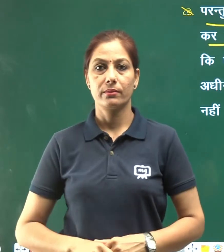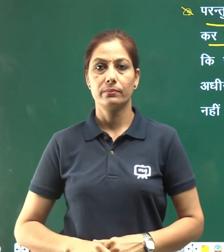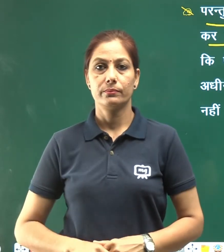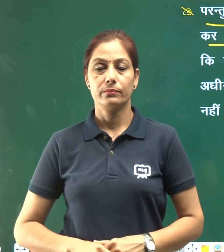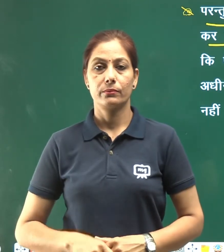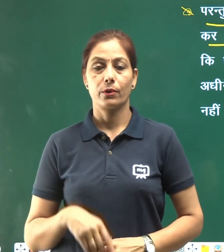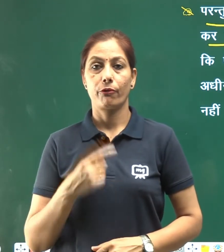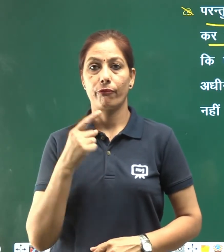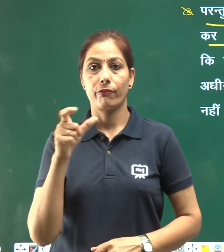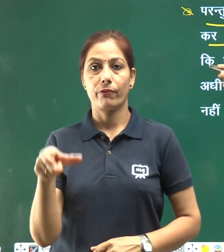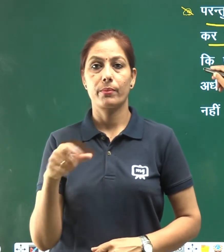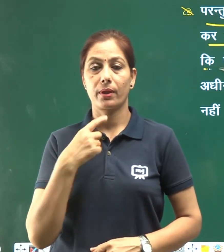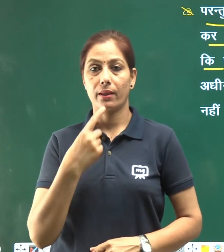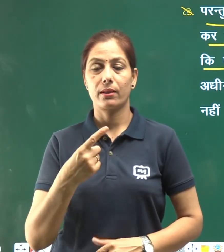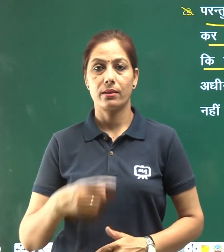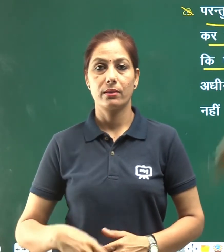वे कहते हैं कि